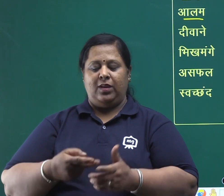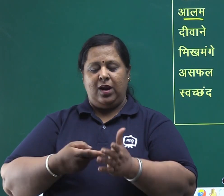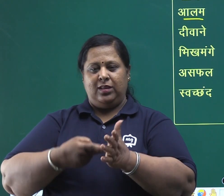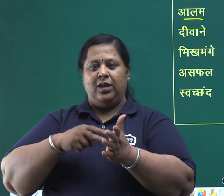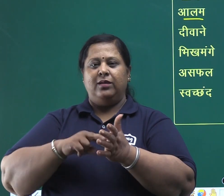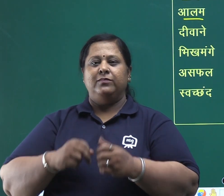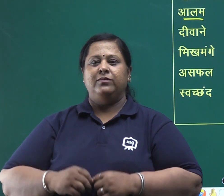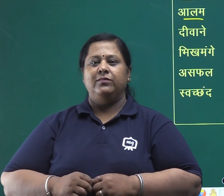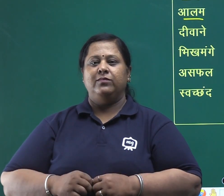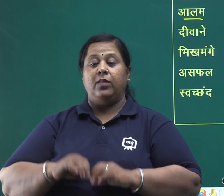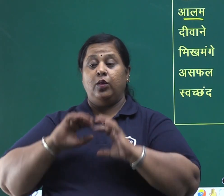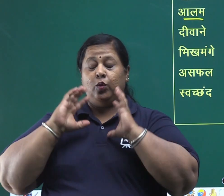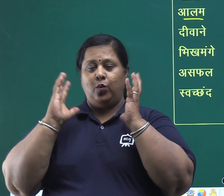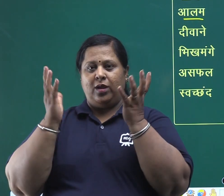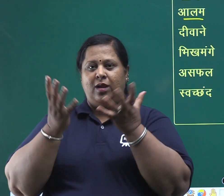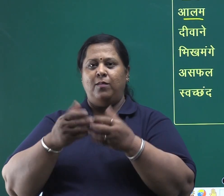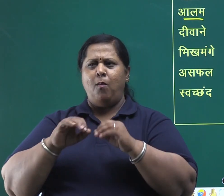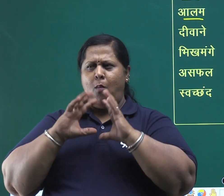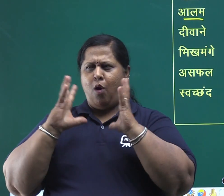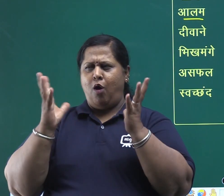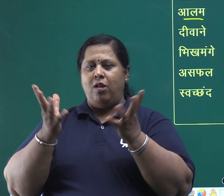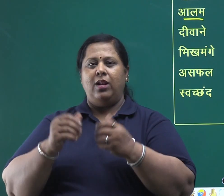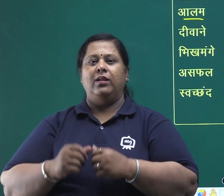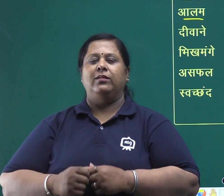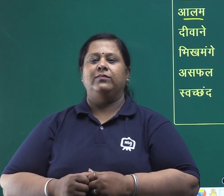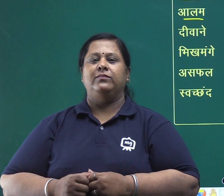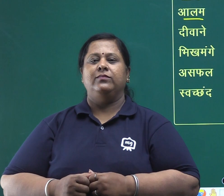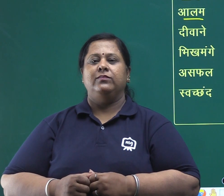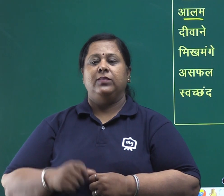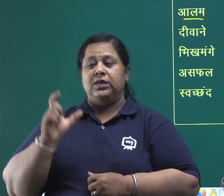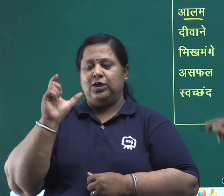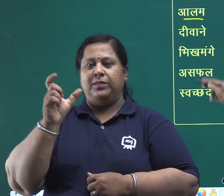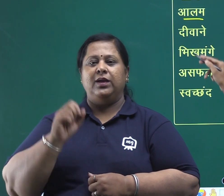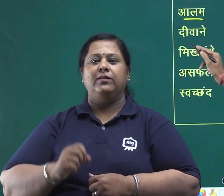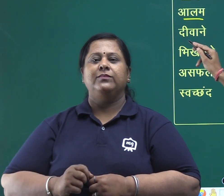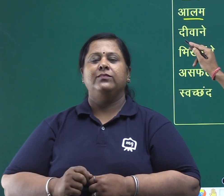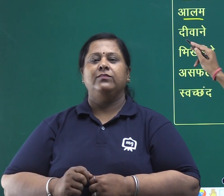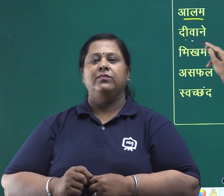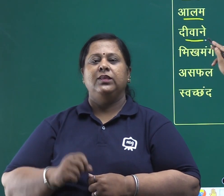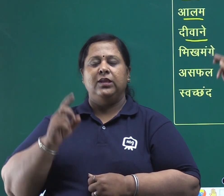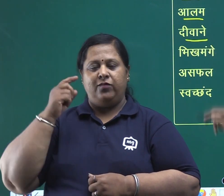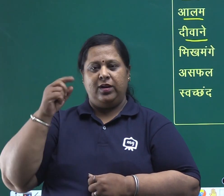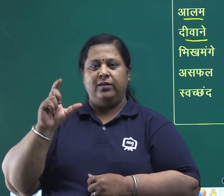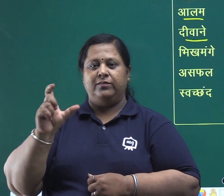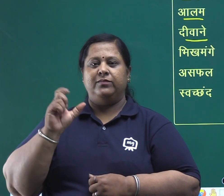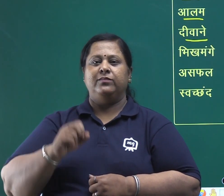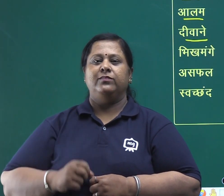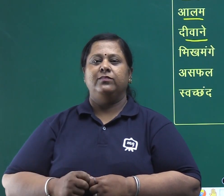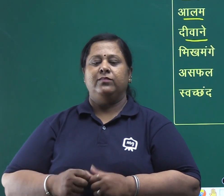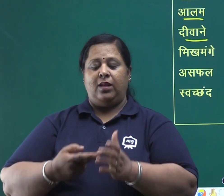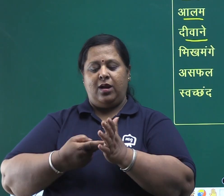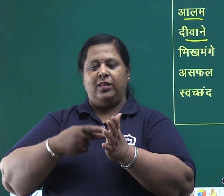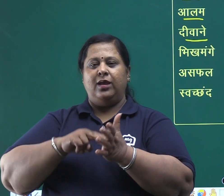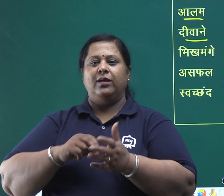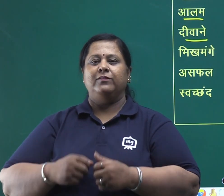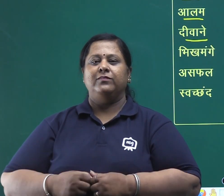है दुनिया माहौल। शब्द है दीवाने, अर्थ